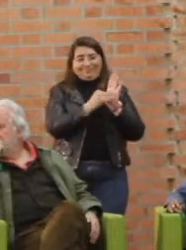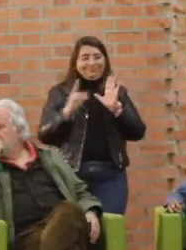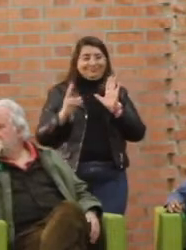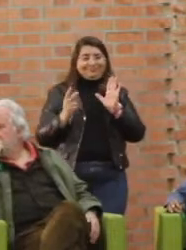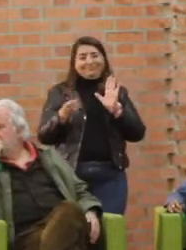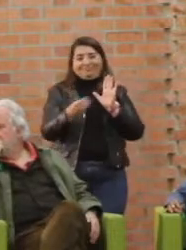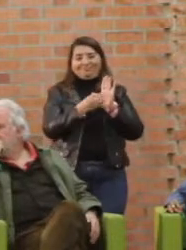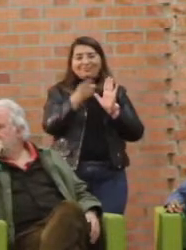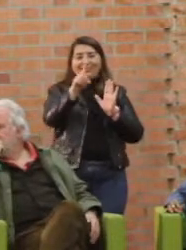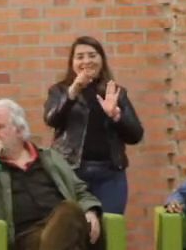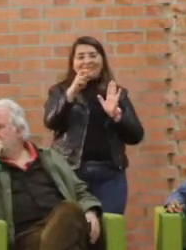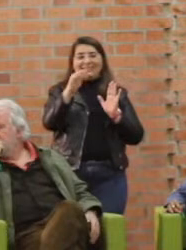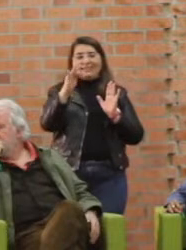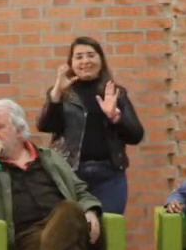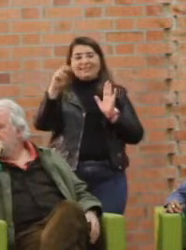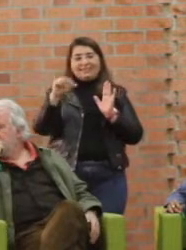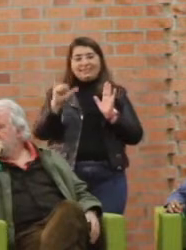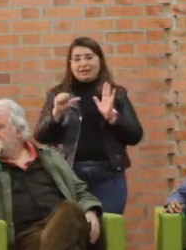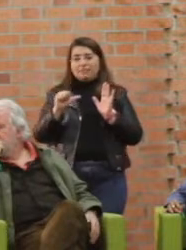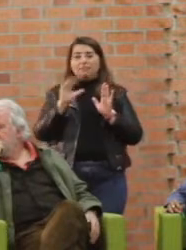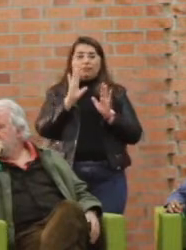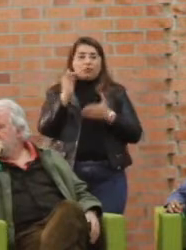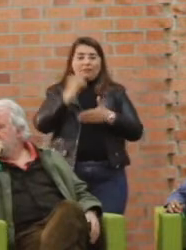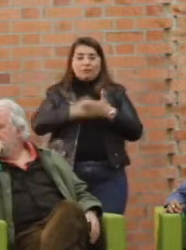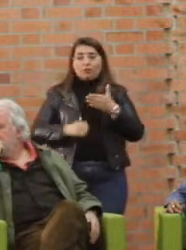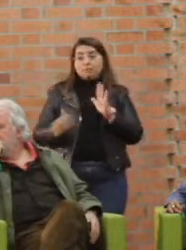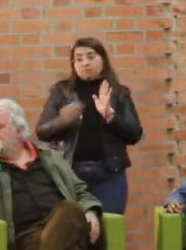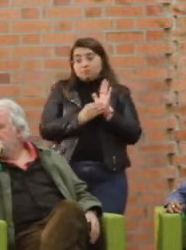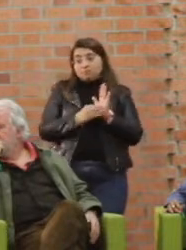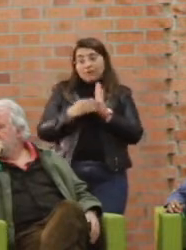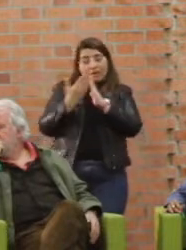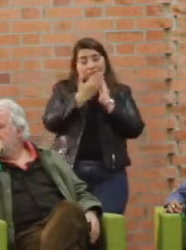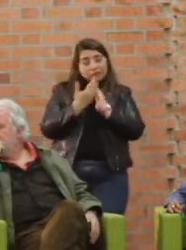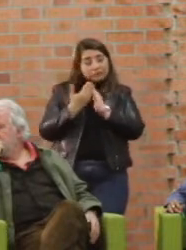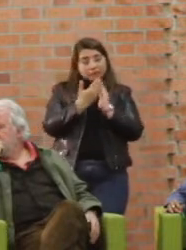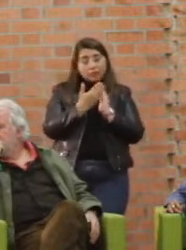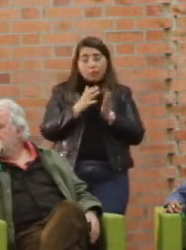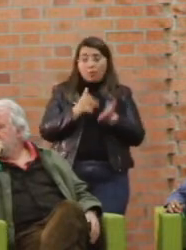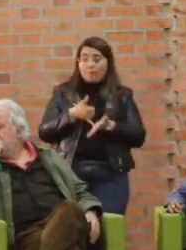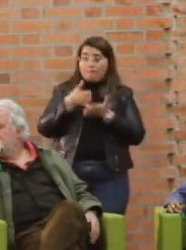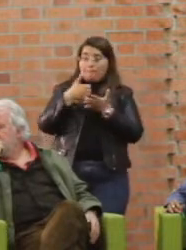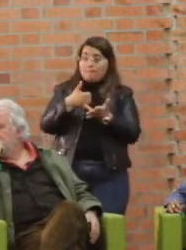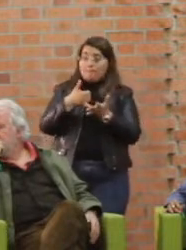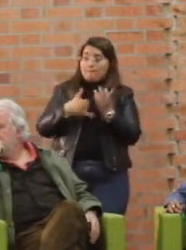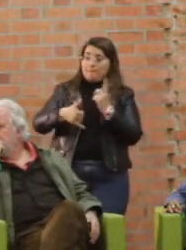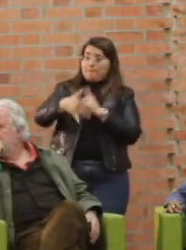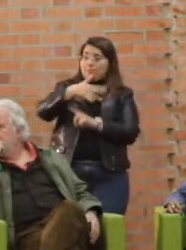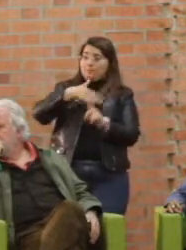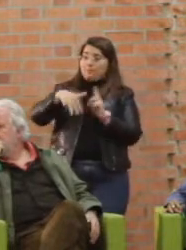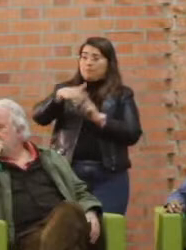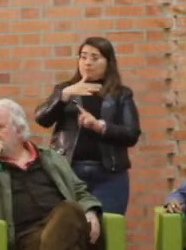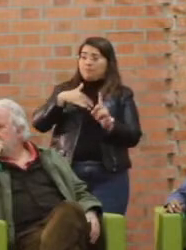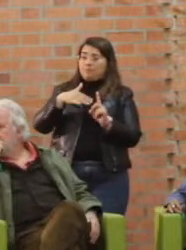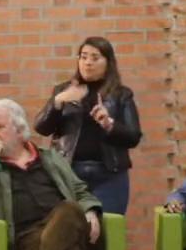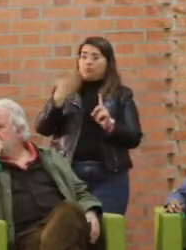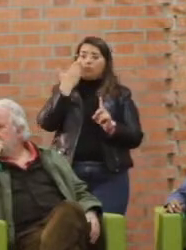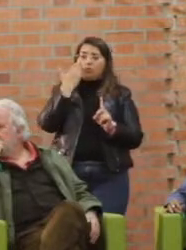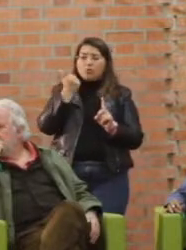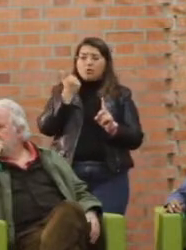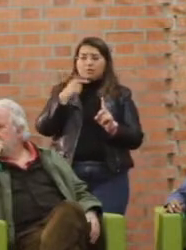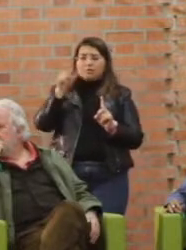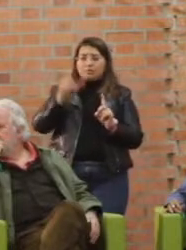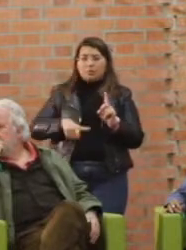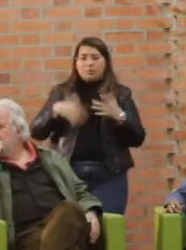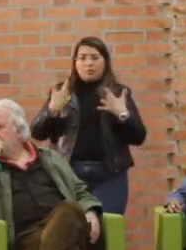hago eco como de lo que se ha dicho frente a crear un premio en nombre de alguien implica emular